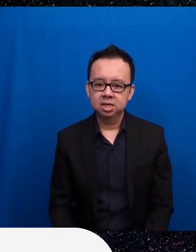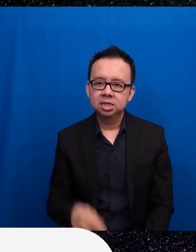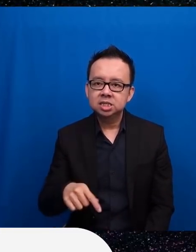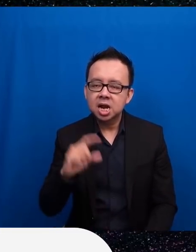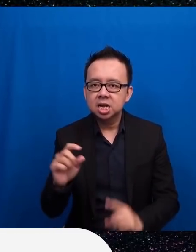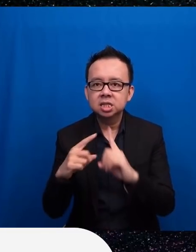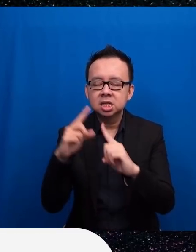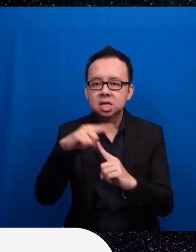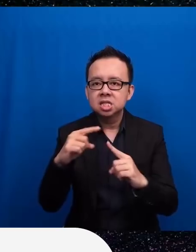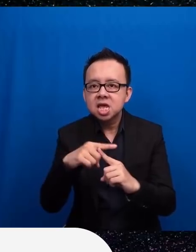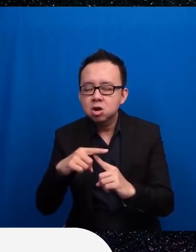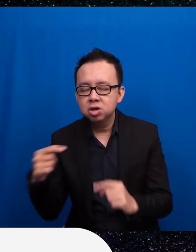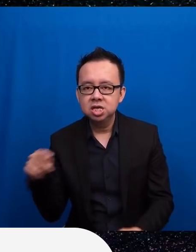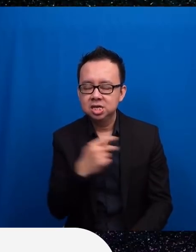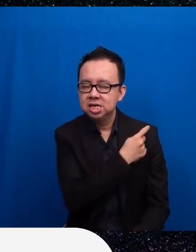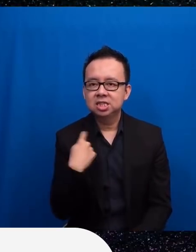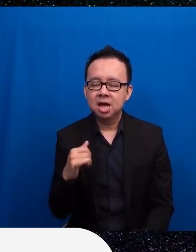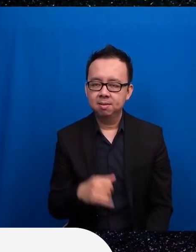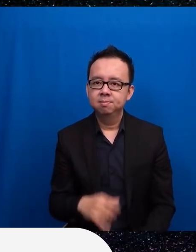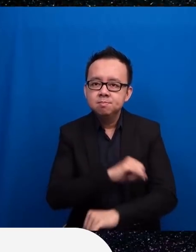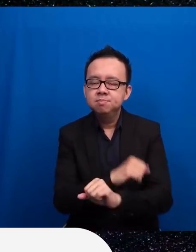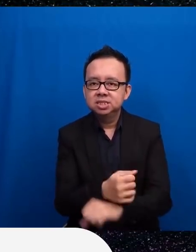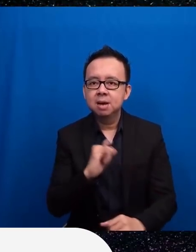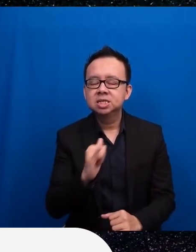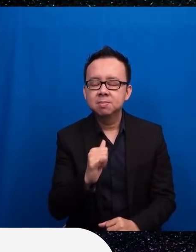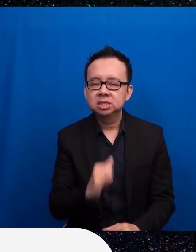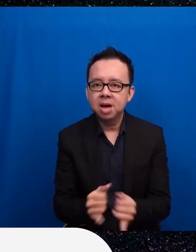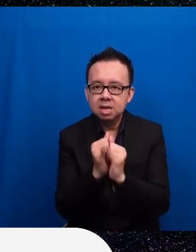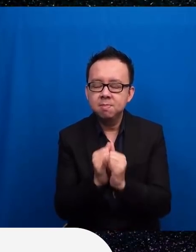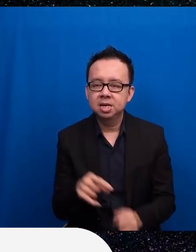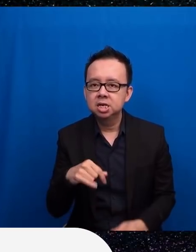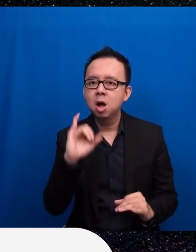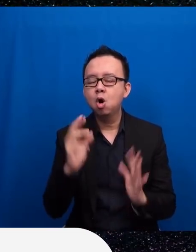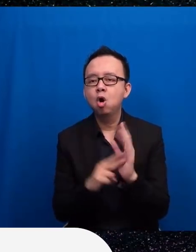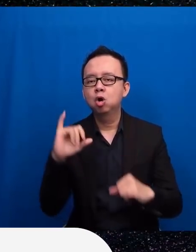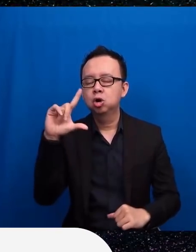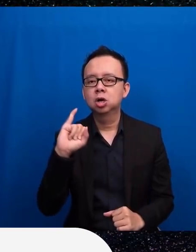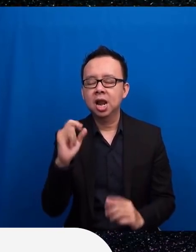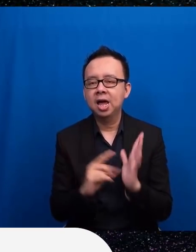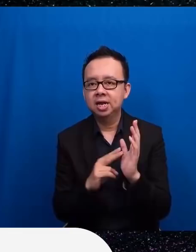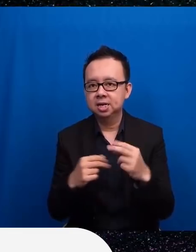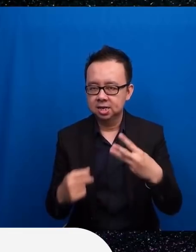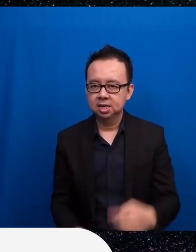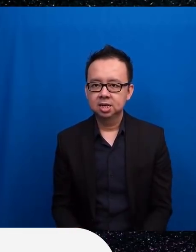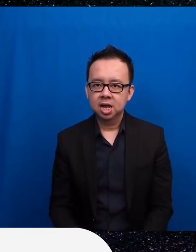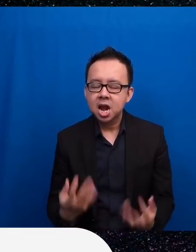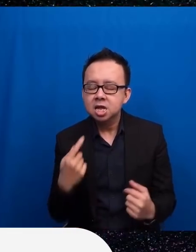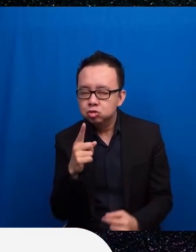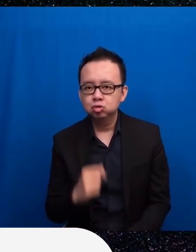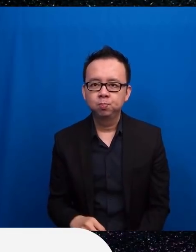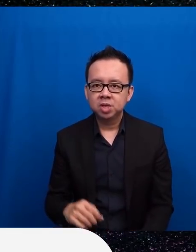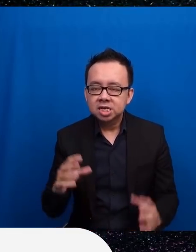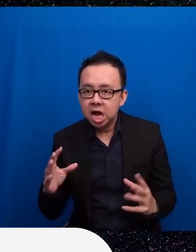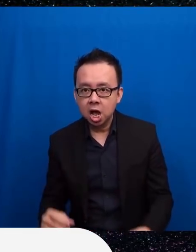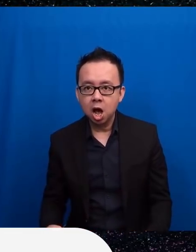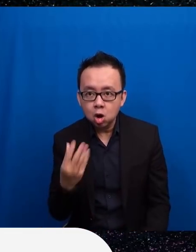teknologi kita tetap bisa bersama-sama ikut ibadah secara online. Karena itu jaga rohmu untuk